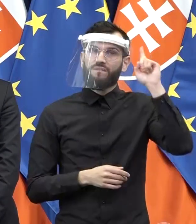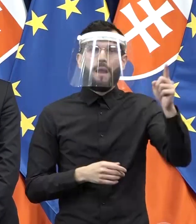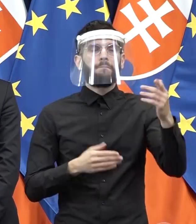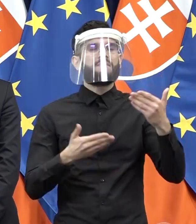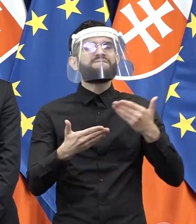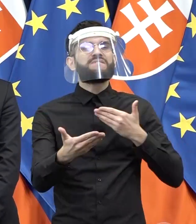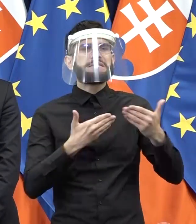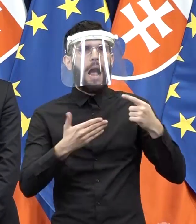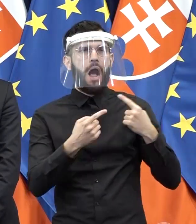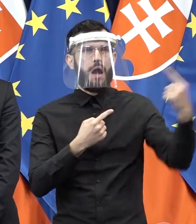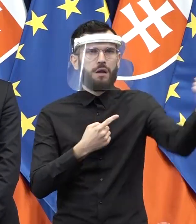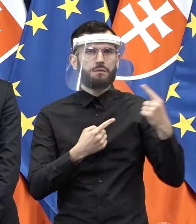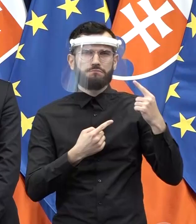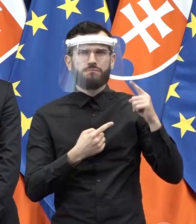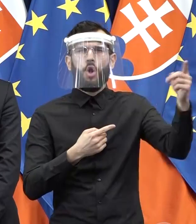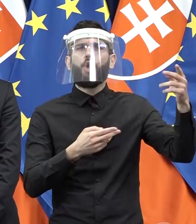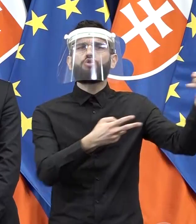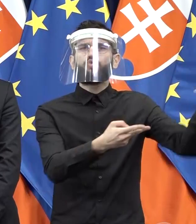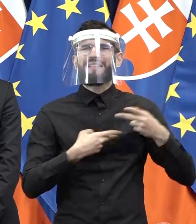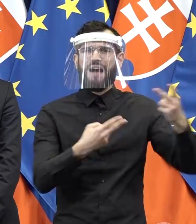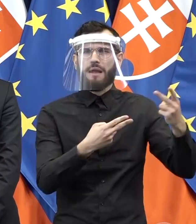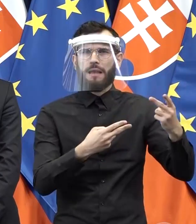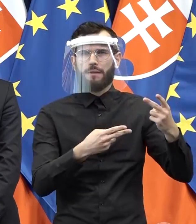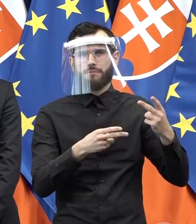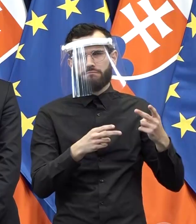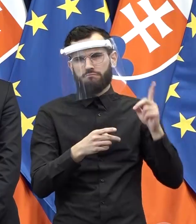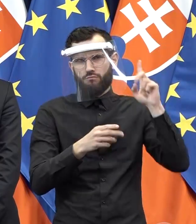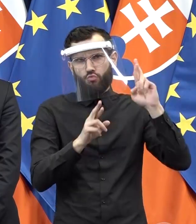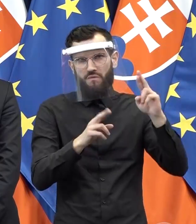vzťahy, ktoré dlhodobé s tým dodávateľom existujú,